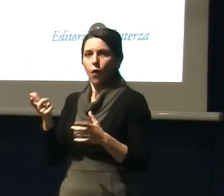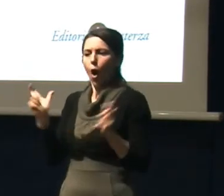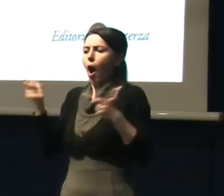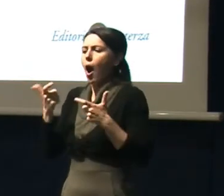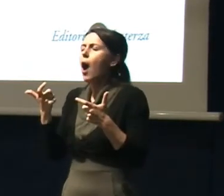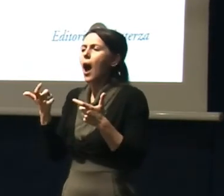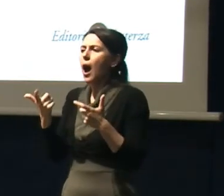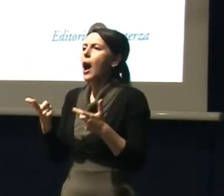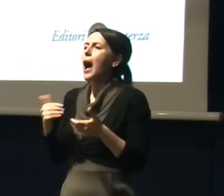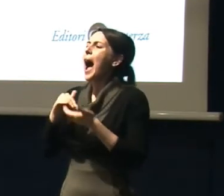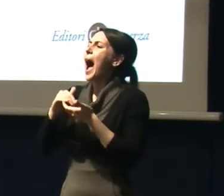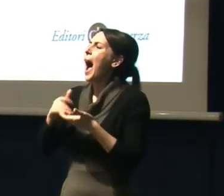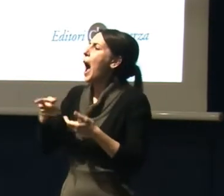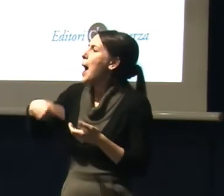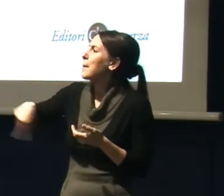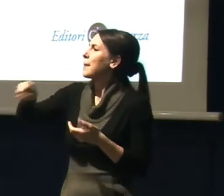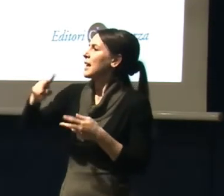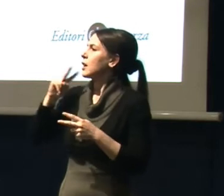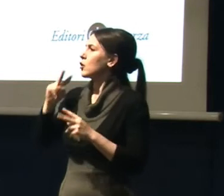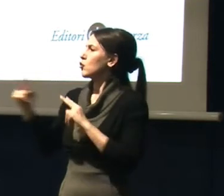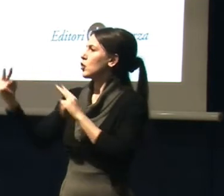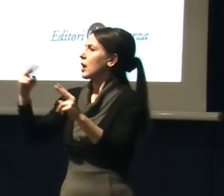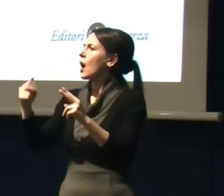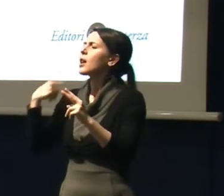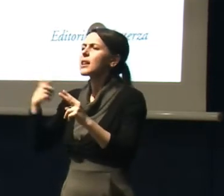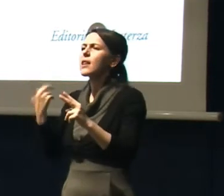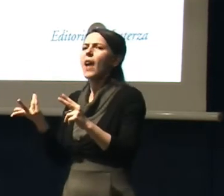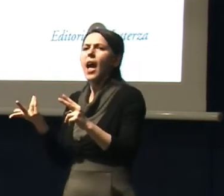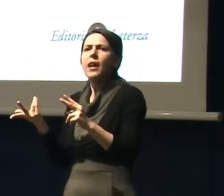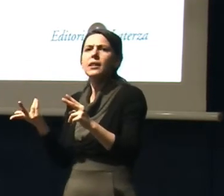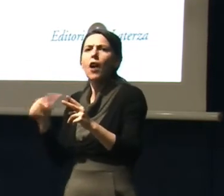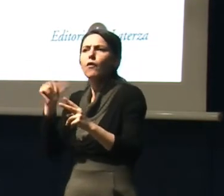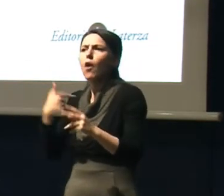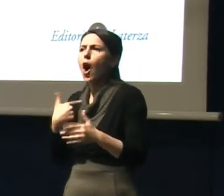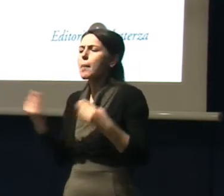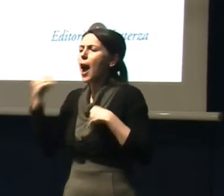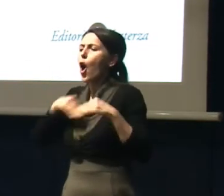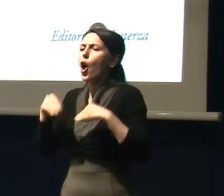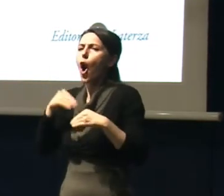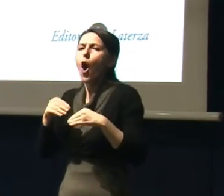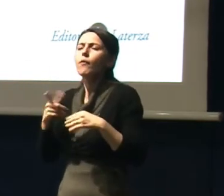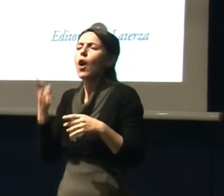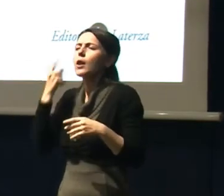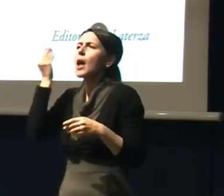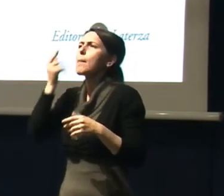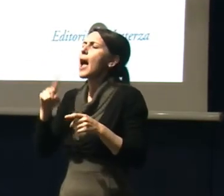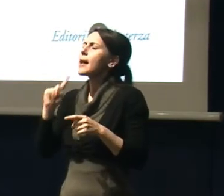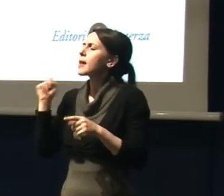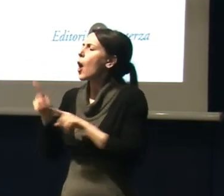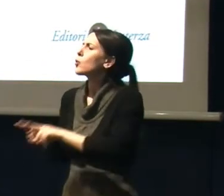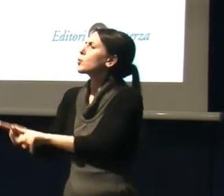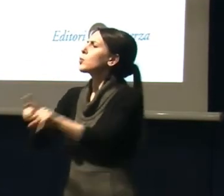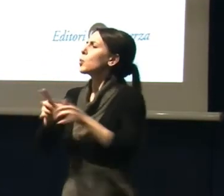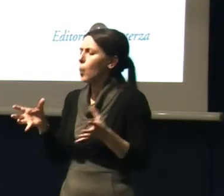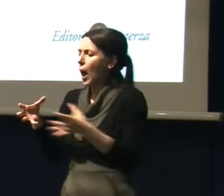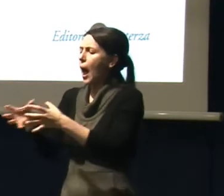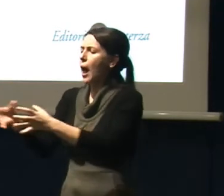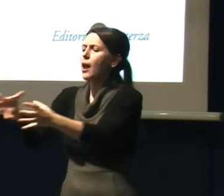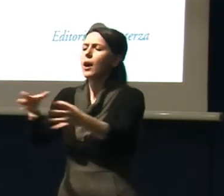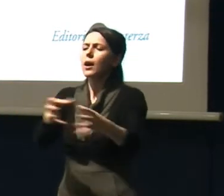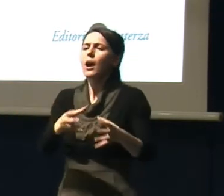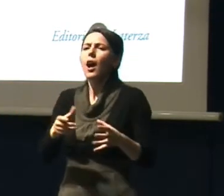di gente che la pensa come lui siamo tutti coinvolti dentro queste reti questi giardini dorati dove stiamo tra i nostri amici la pensiamo tutti uguali non vediamo noi siamo